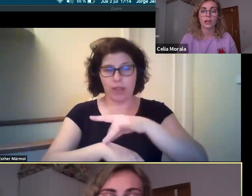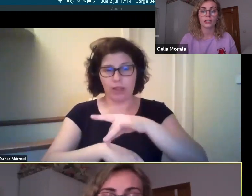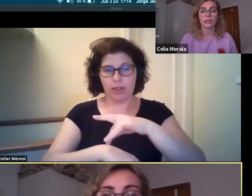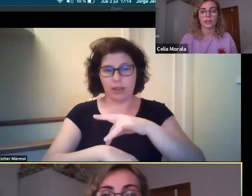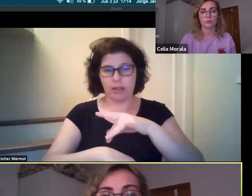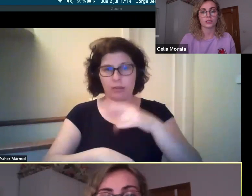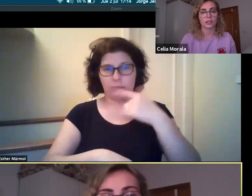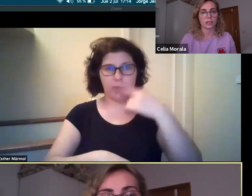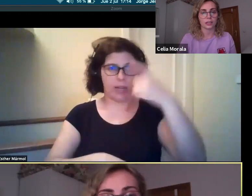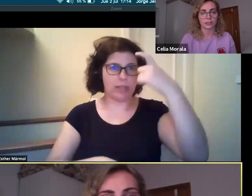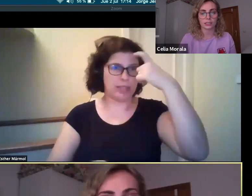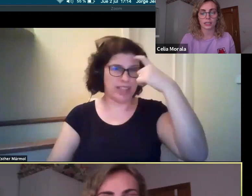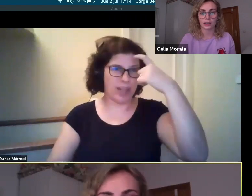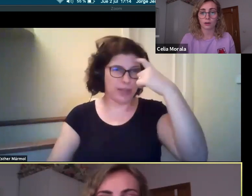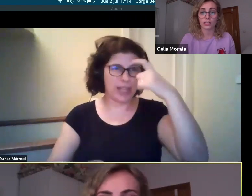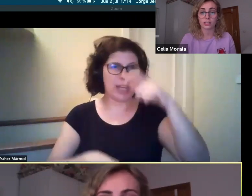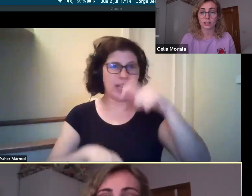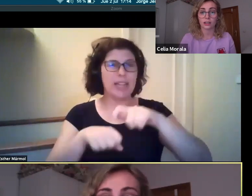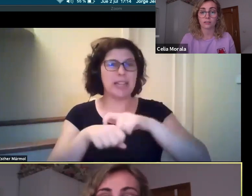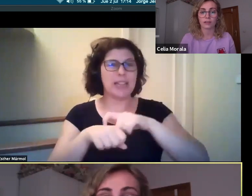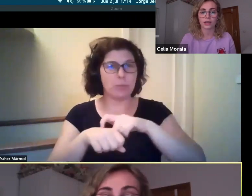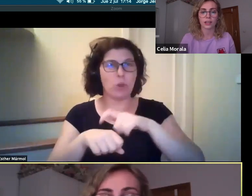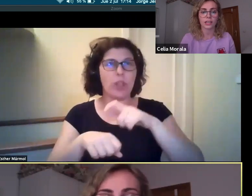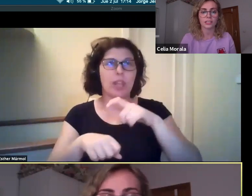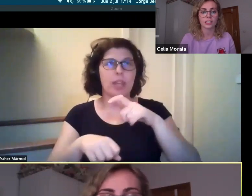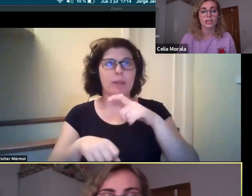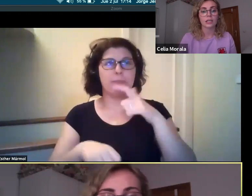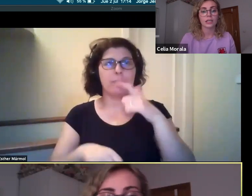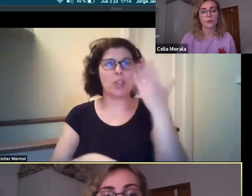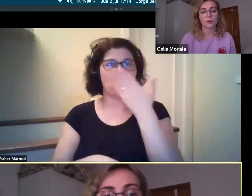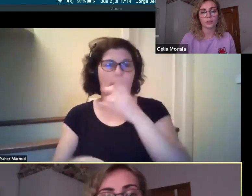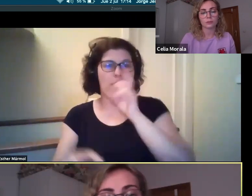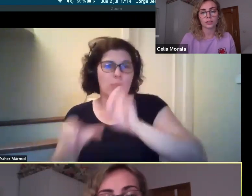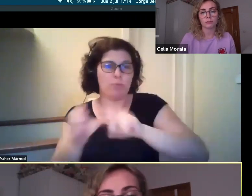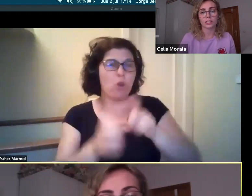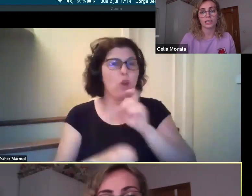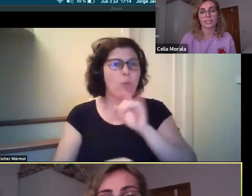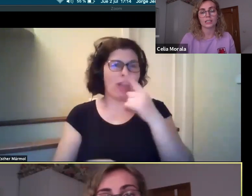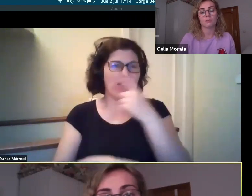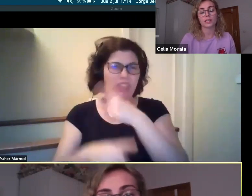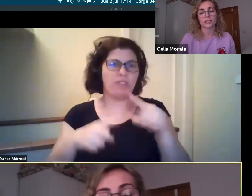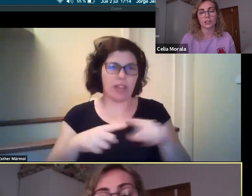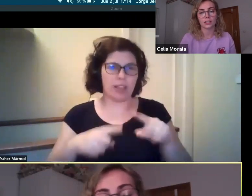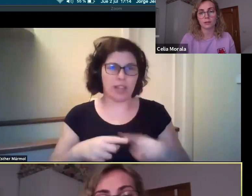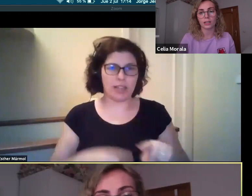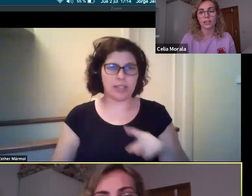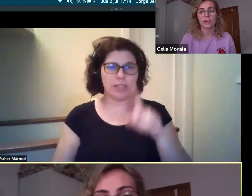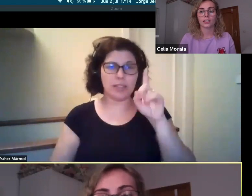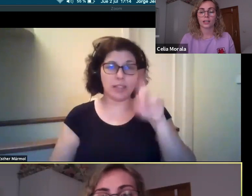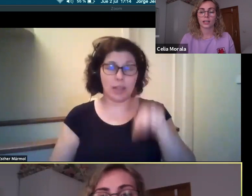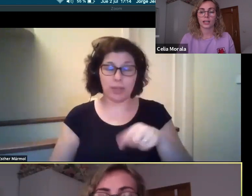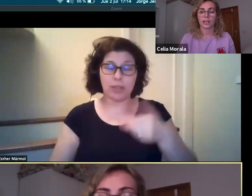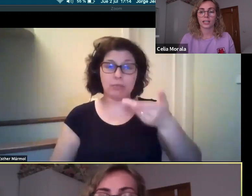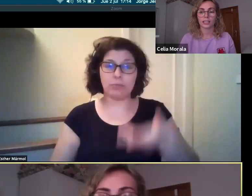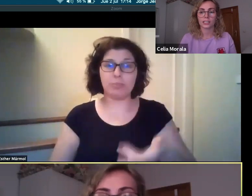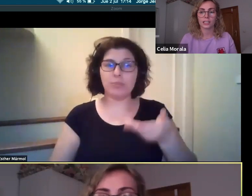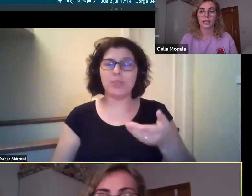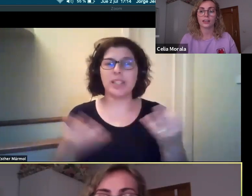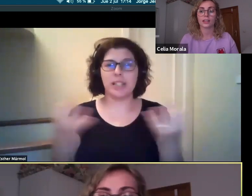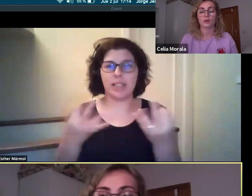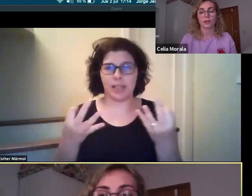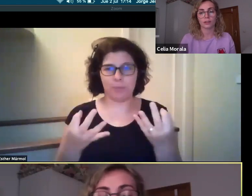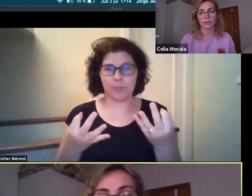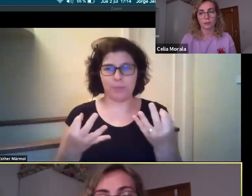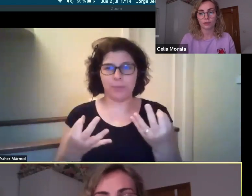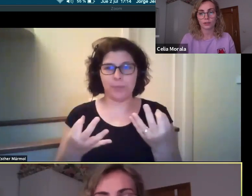alumnado, se generan una serie de diferencias. Y por último, también es imprescindible recalcar la necesidad